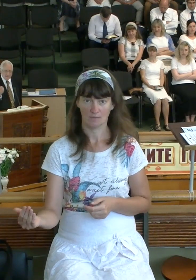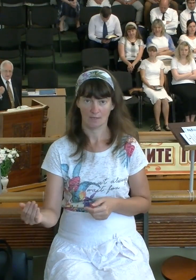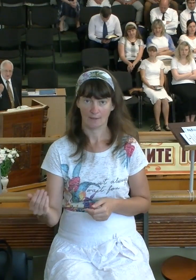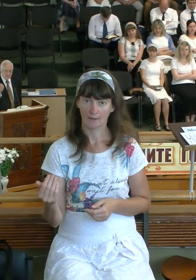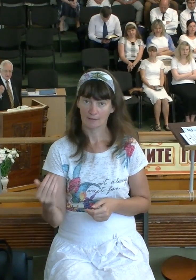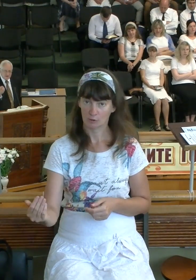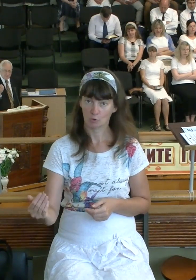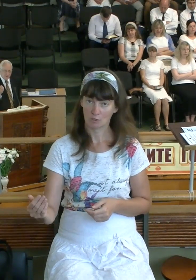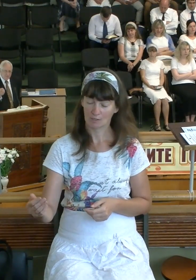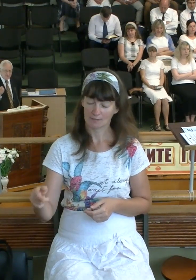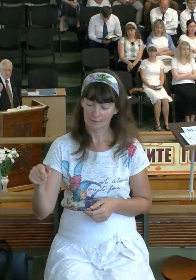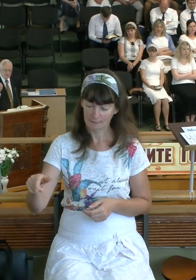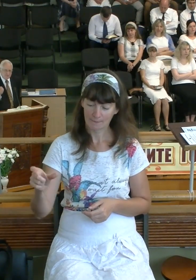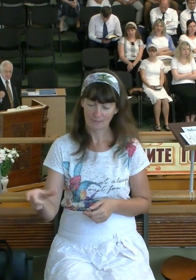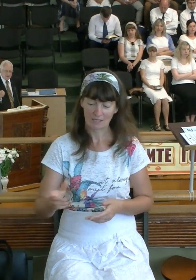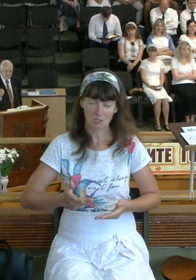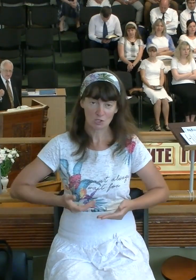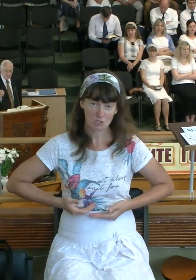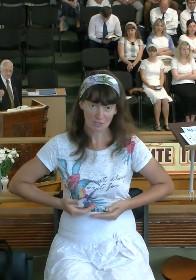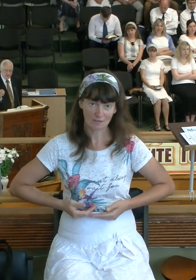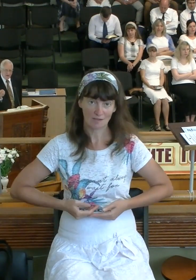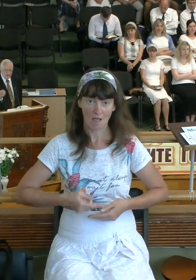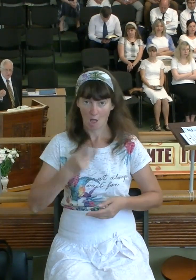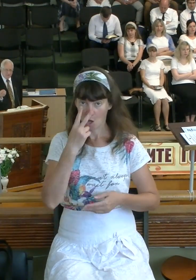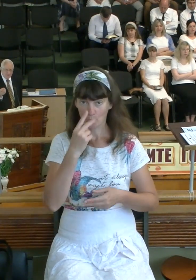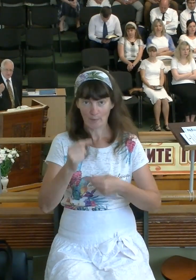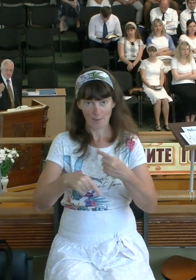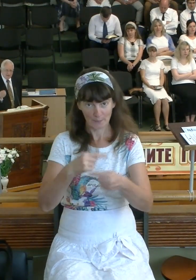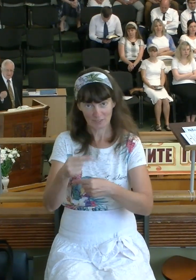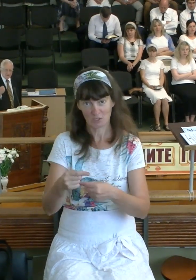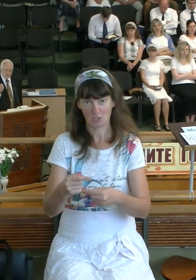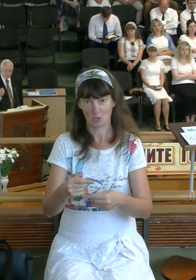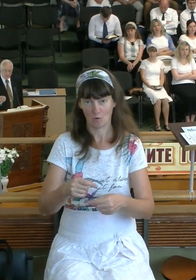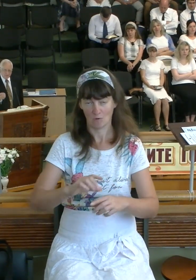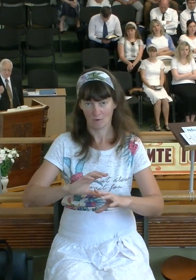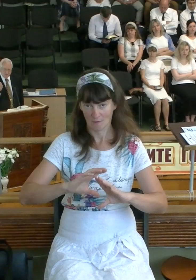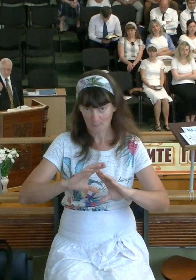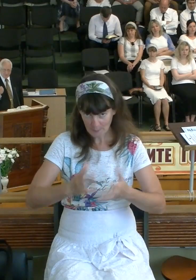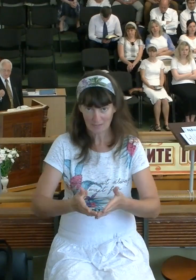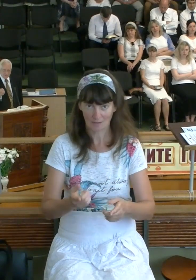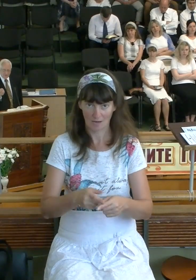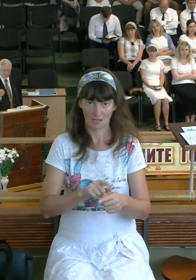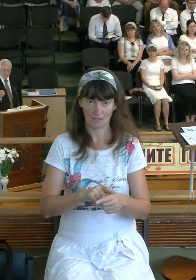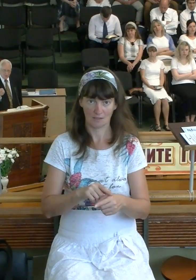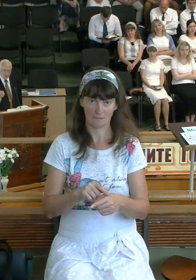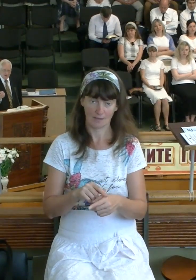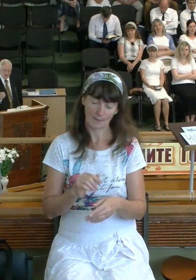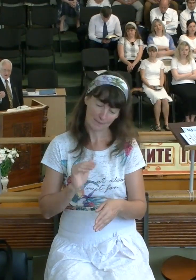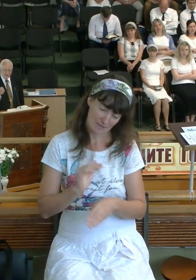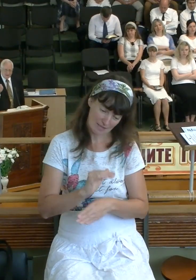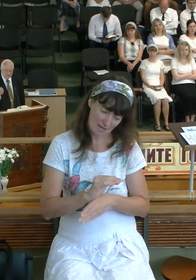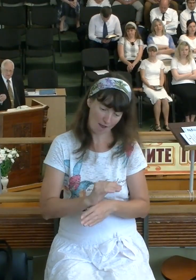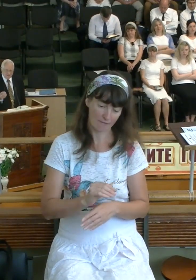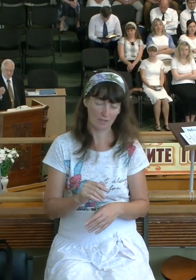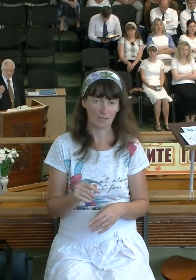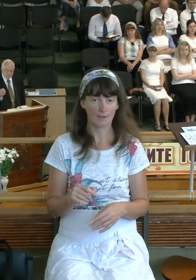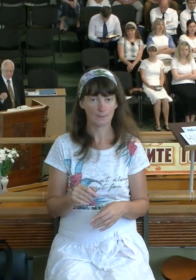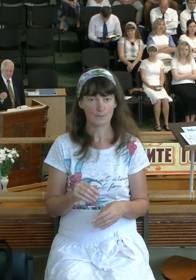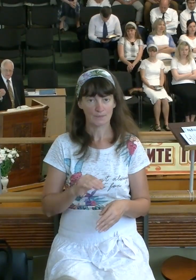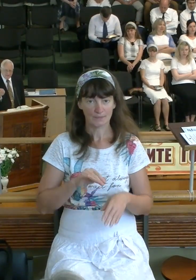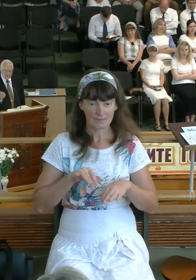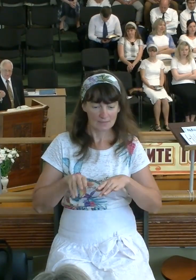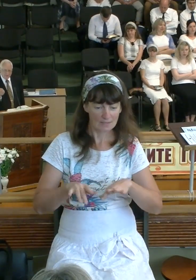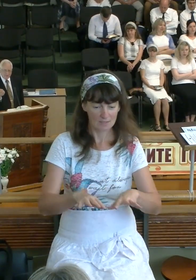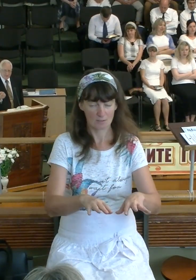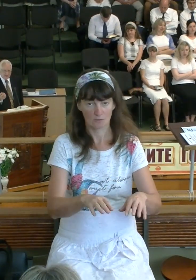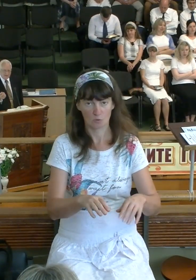которых вы некогда жили по обычаю мира сего, по воле князя господствующего в воздухе, духа, действующего